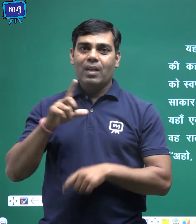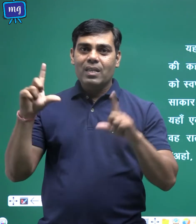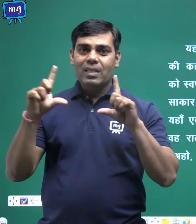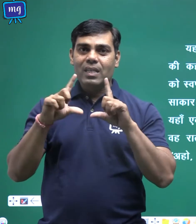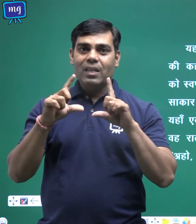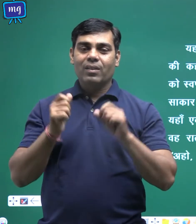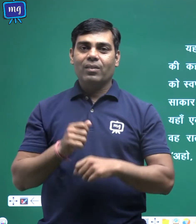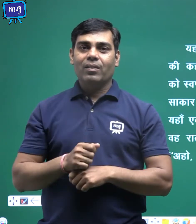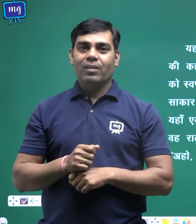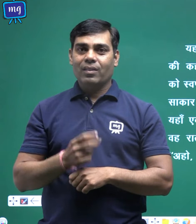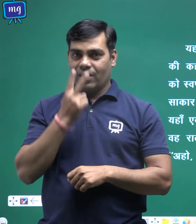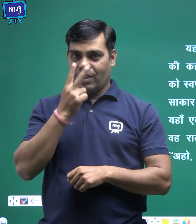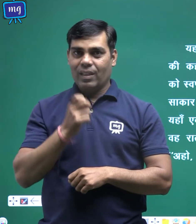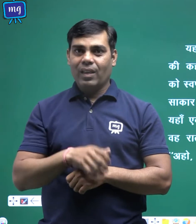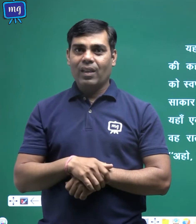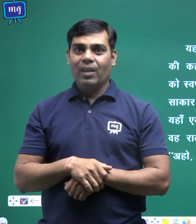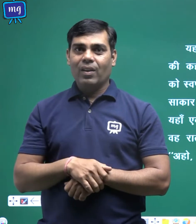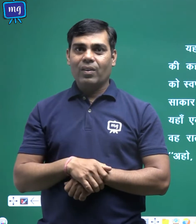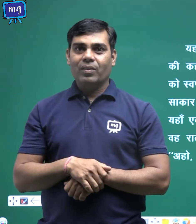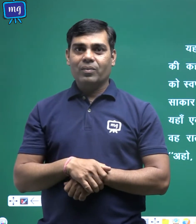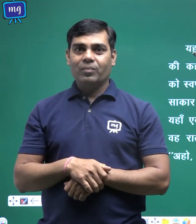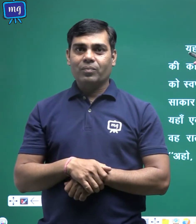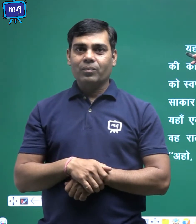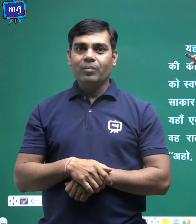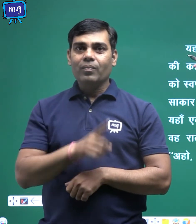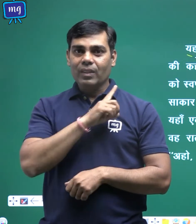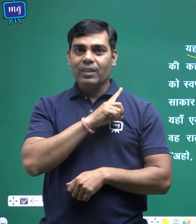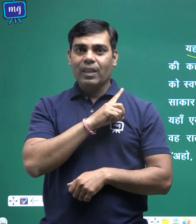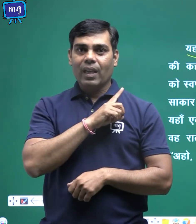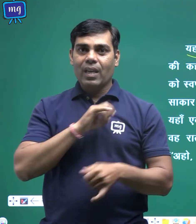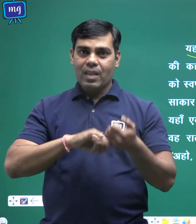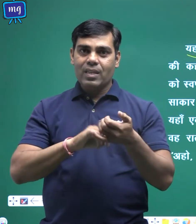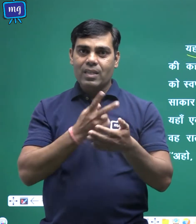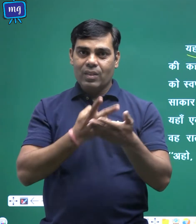सार देखते हैं। यह कहानी